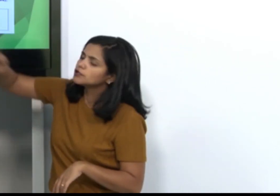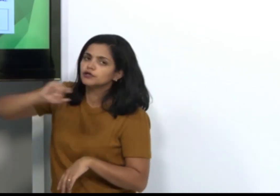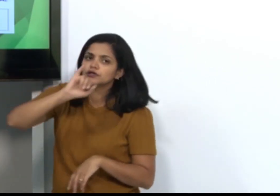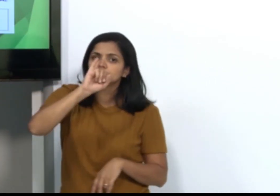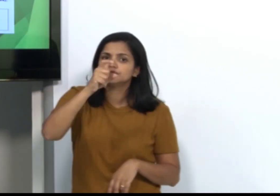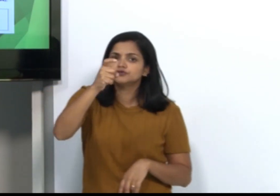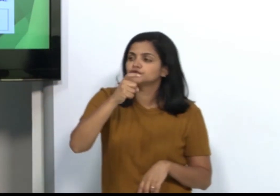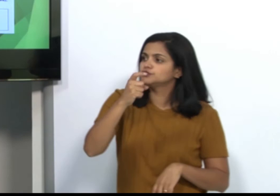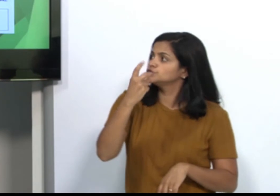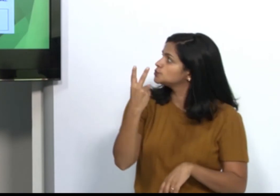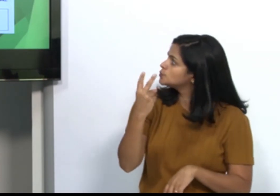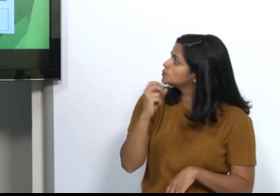Então, temos ali IX2,